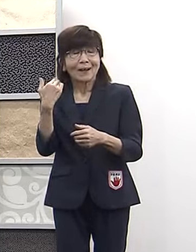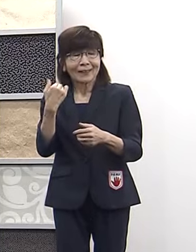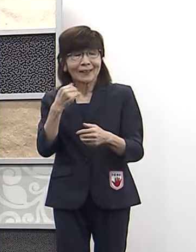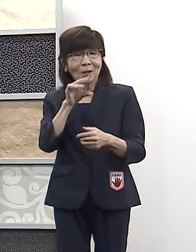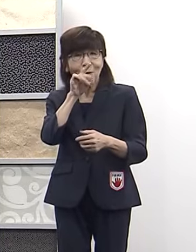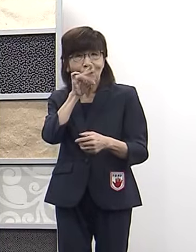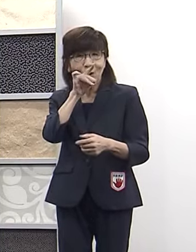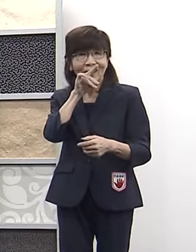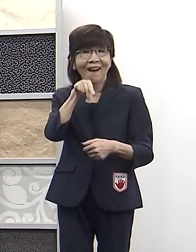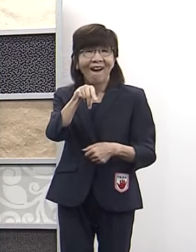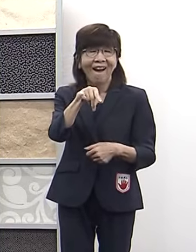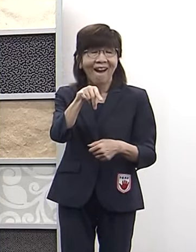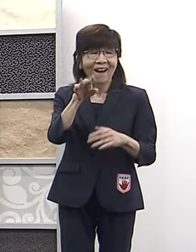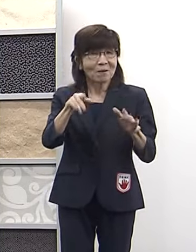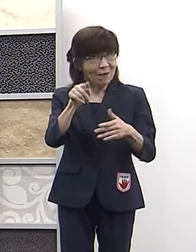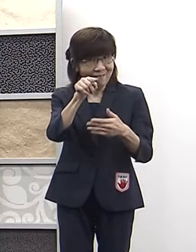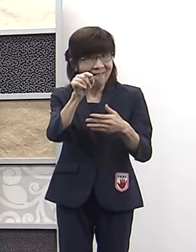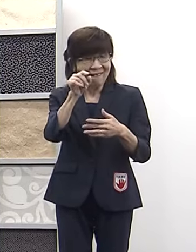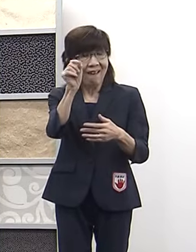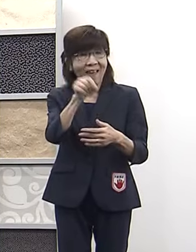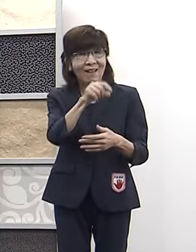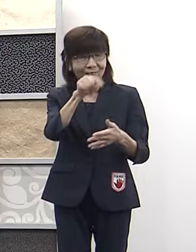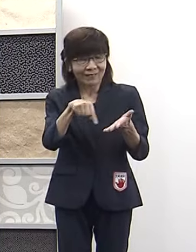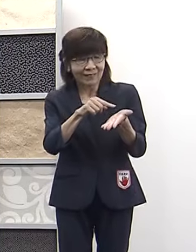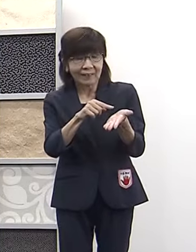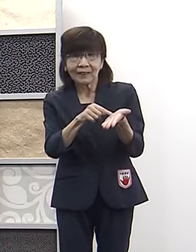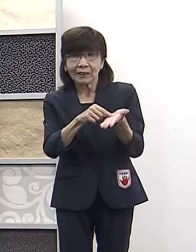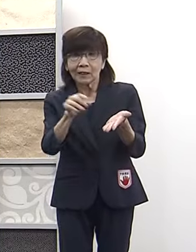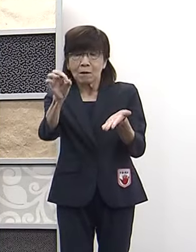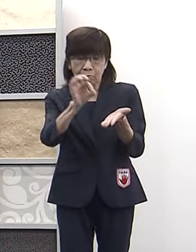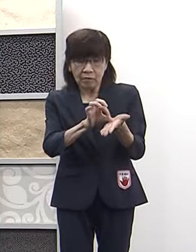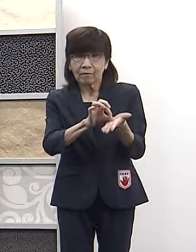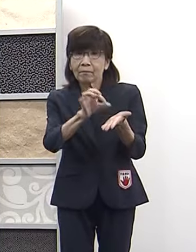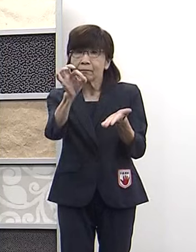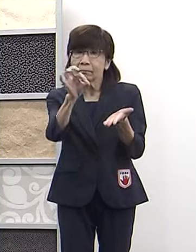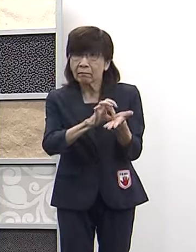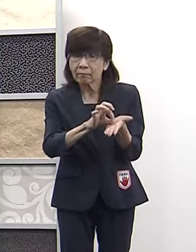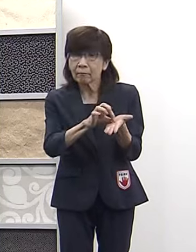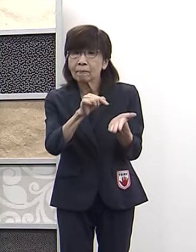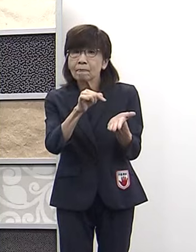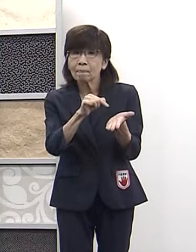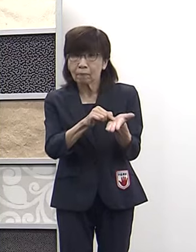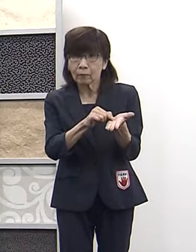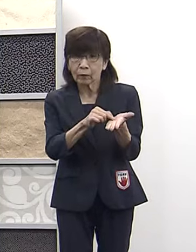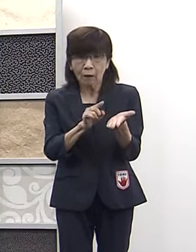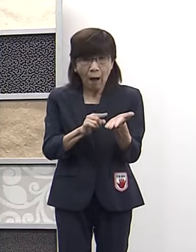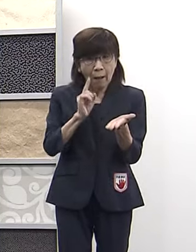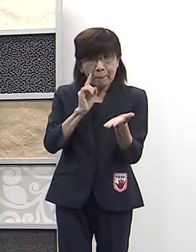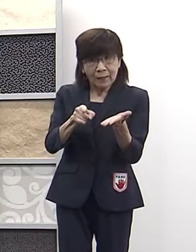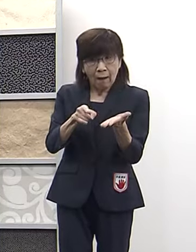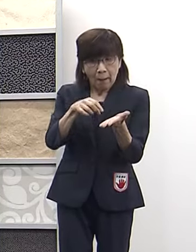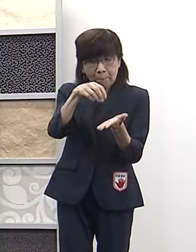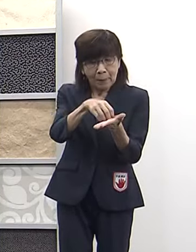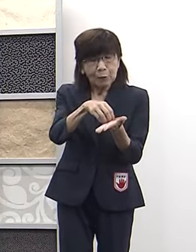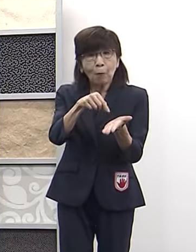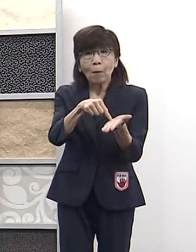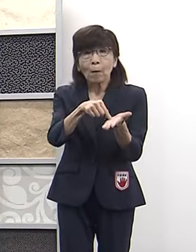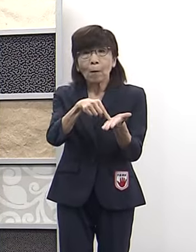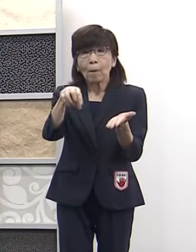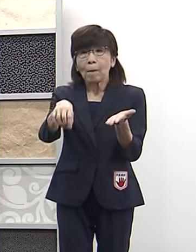SNX ですね、旧ツイッターですが、によりまして、プッシュ通知機能を活用しながら、速やかに目撃場所を発信